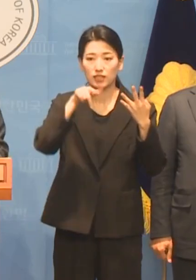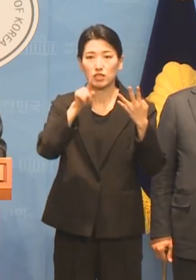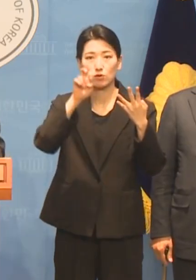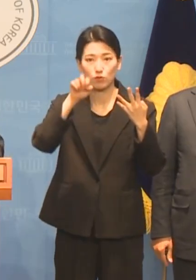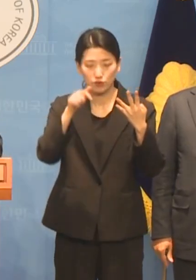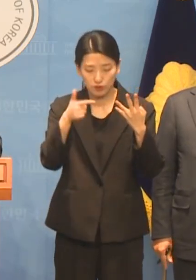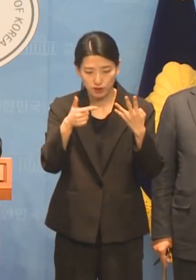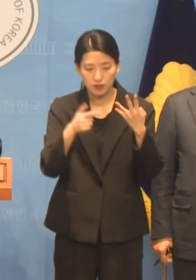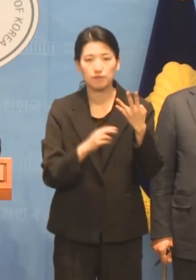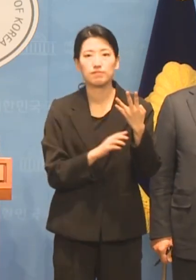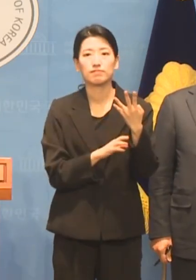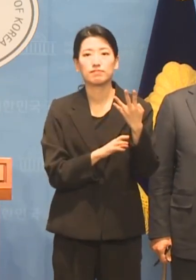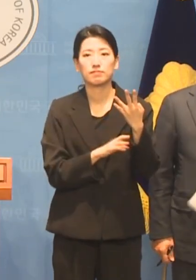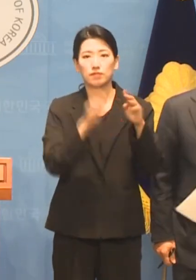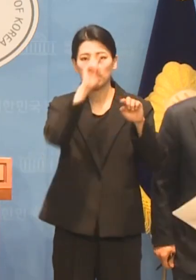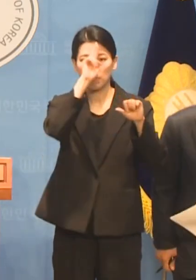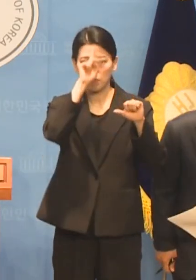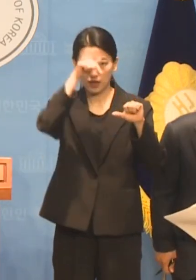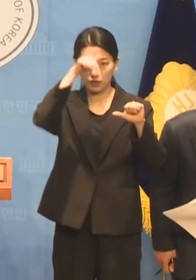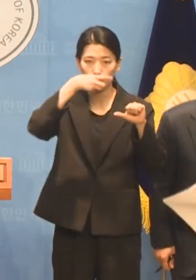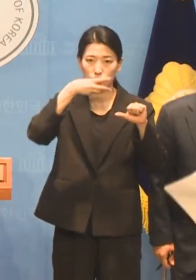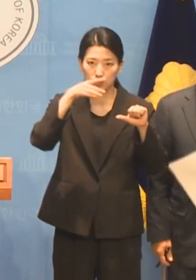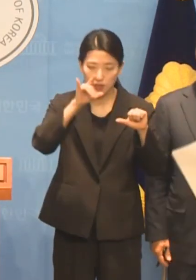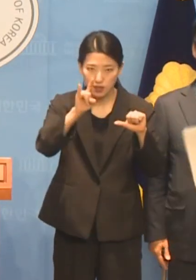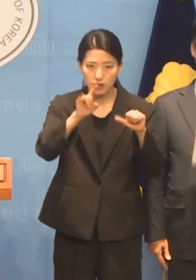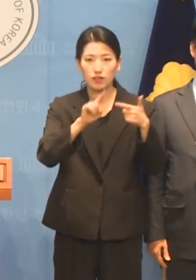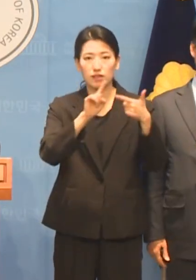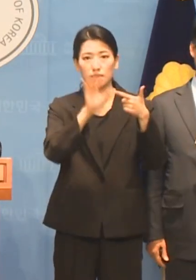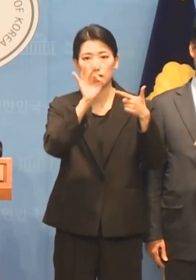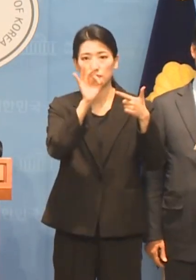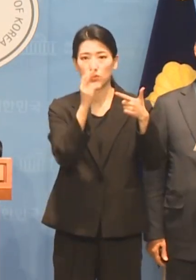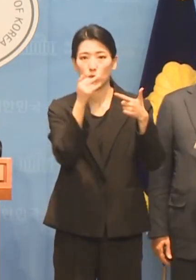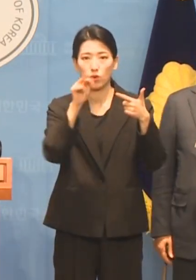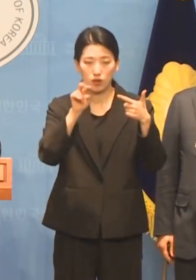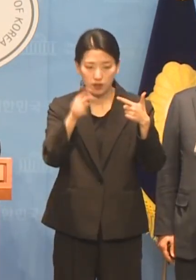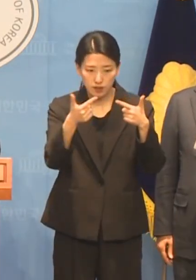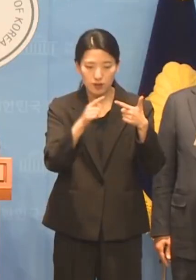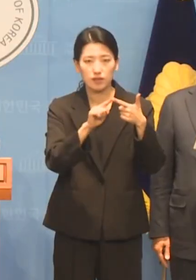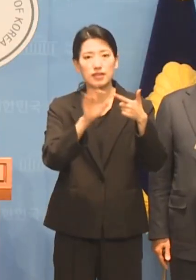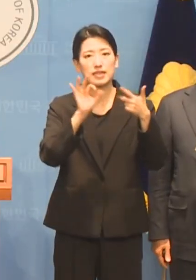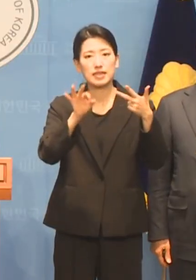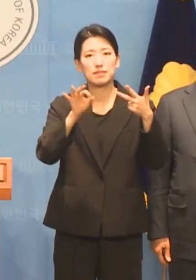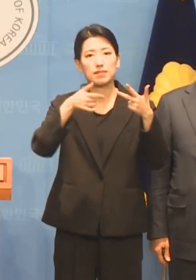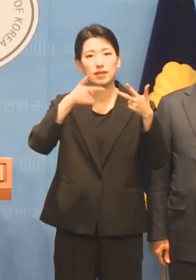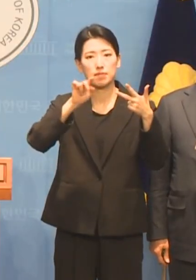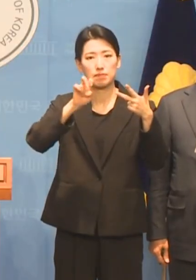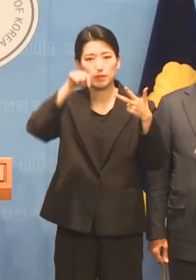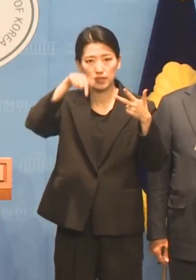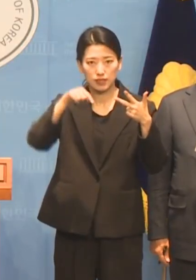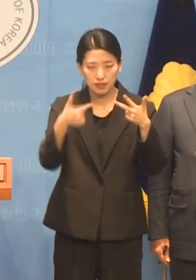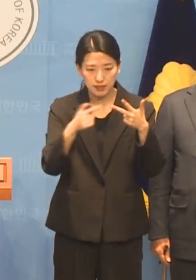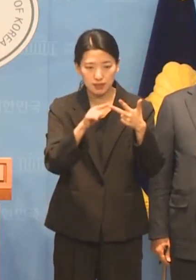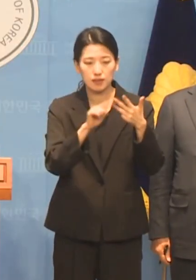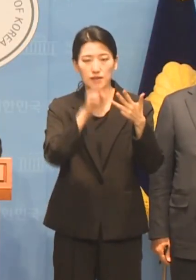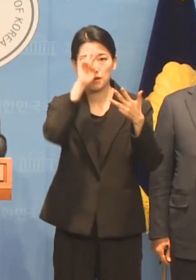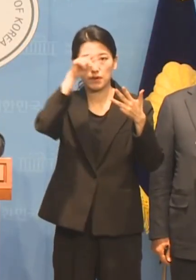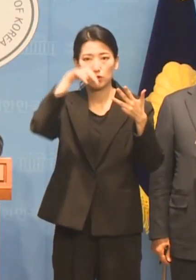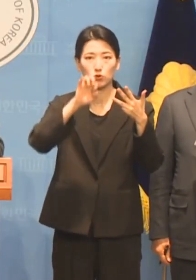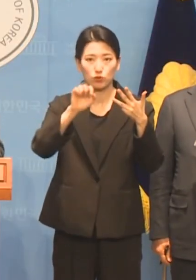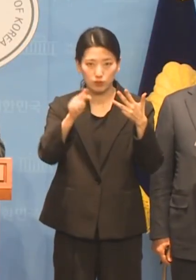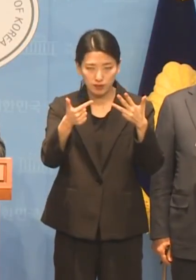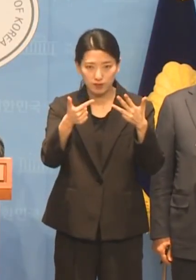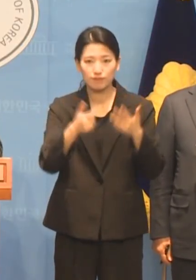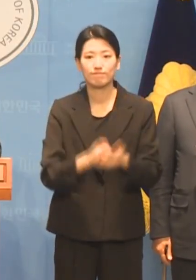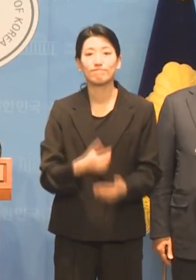의원님 오셨습니다. 박균택 의원님 오셨습니다. 김영환 의원님 오셨습니다. 김남근 의원님 오셨습니다. 박주민 의원님 오셨습니다.